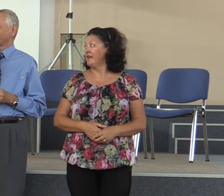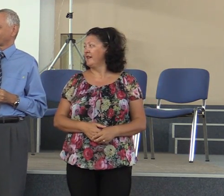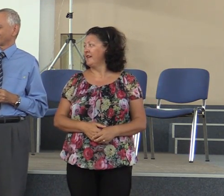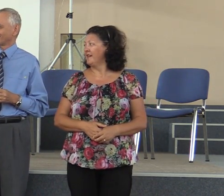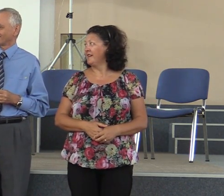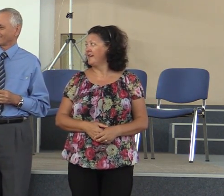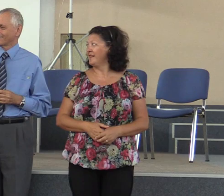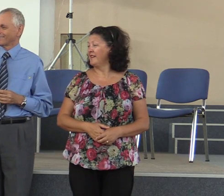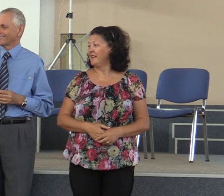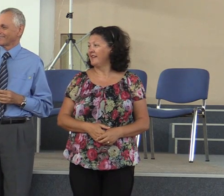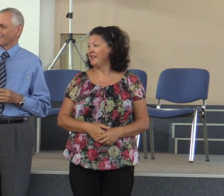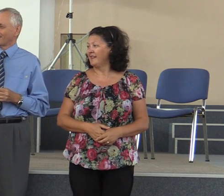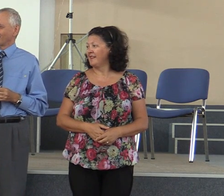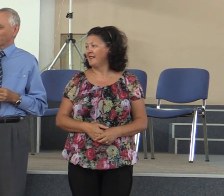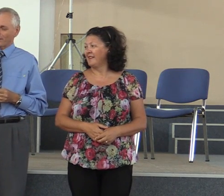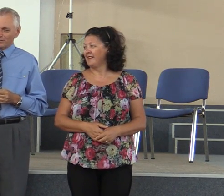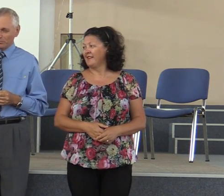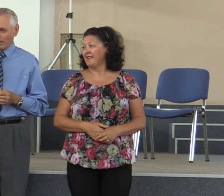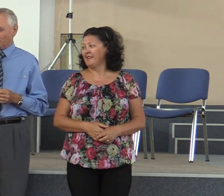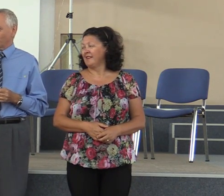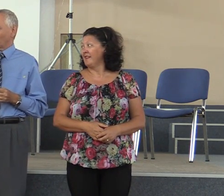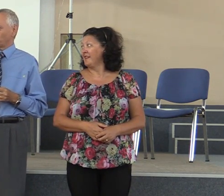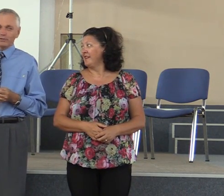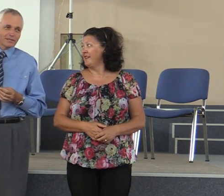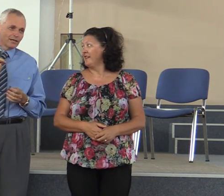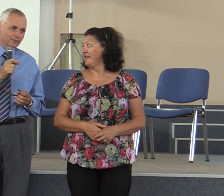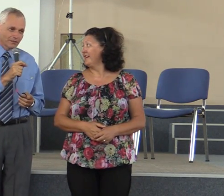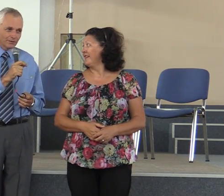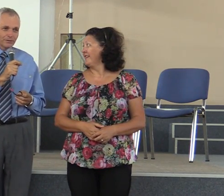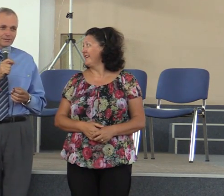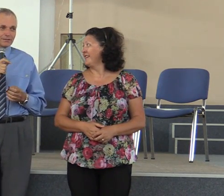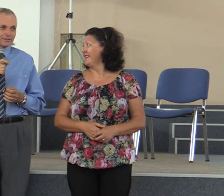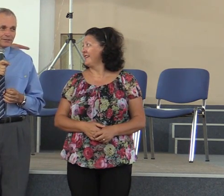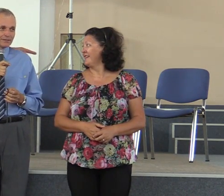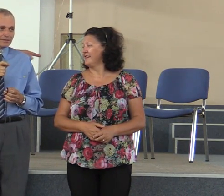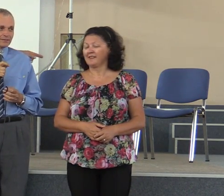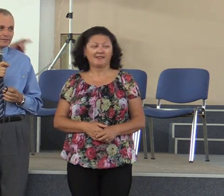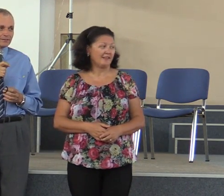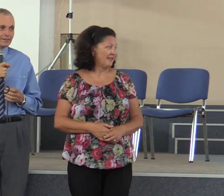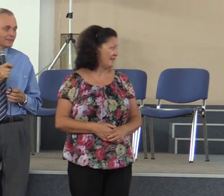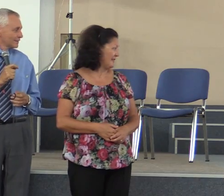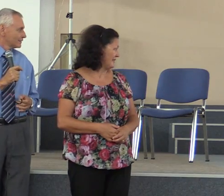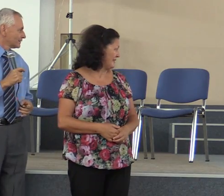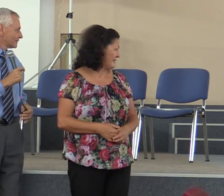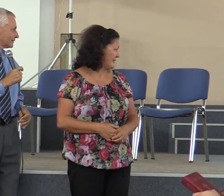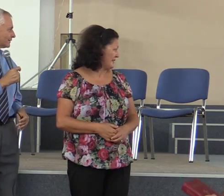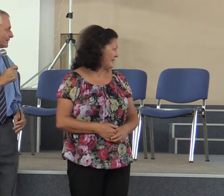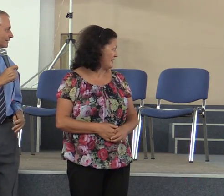I don't know whether to tell a story or not. Aș mai avea o poveste dacă îmi îngăduiți. Could you bring me my Bible?